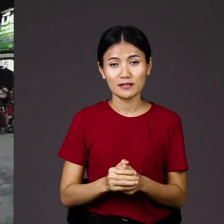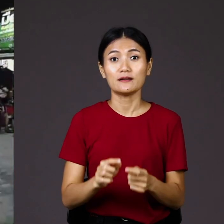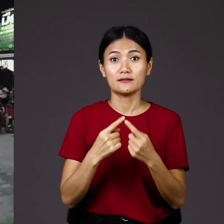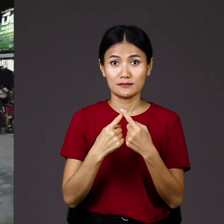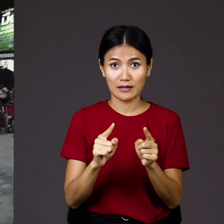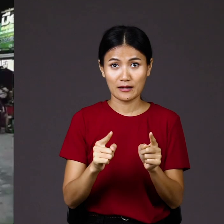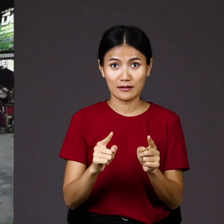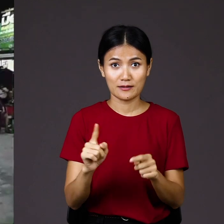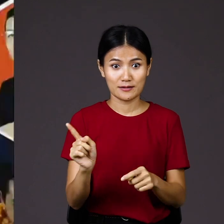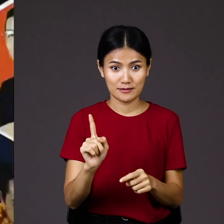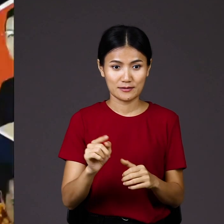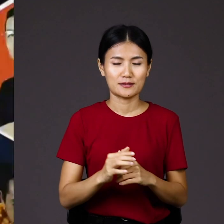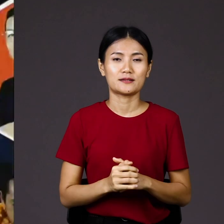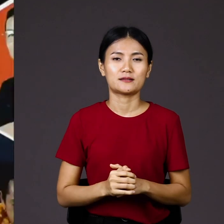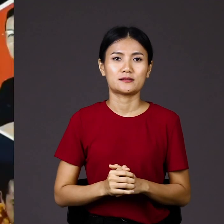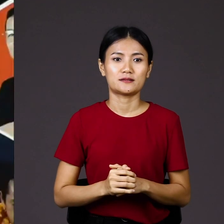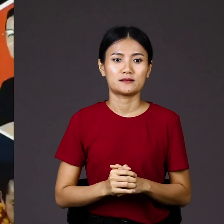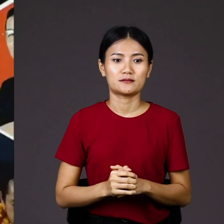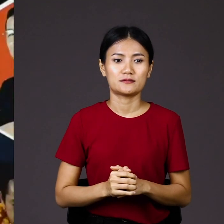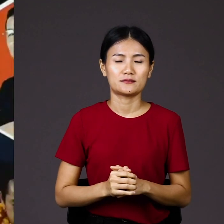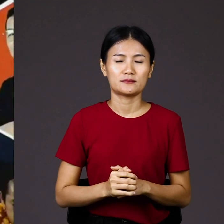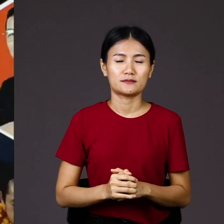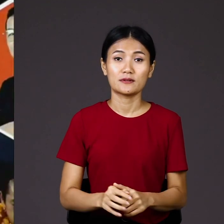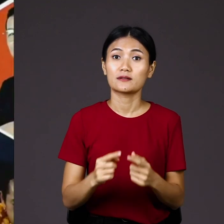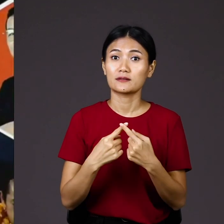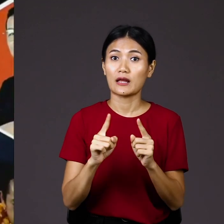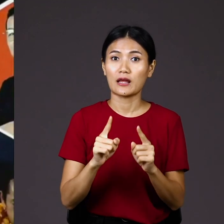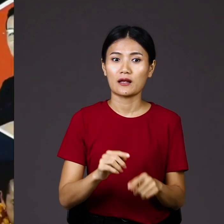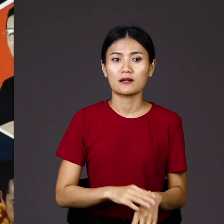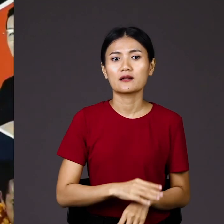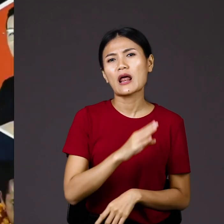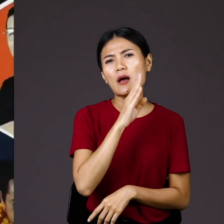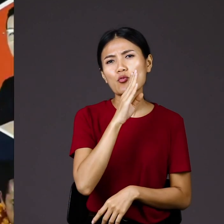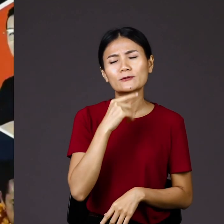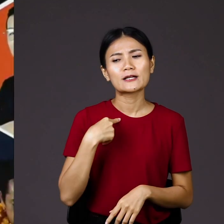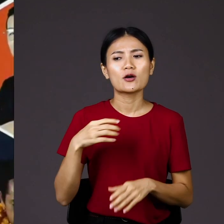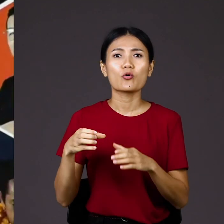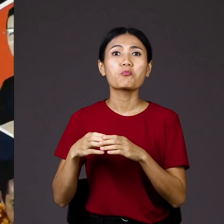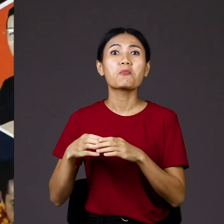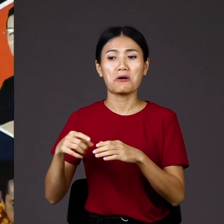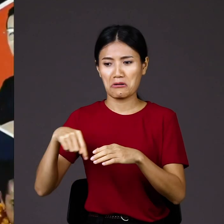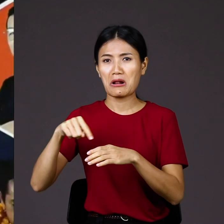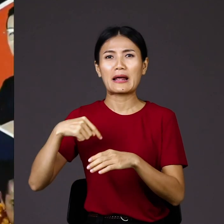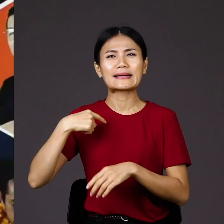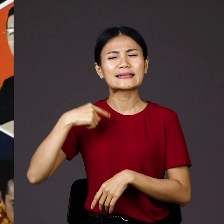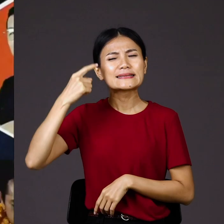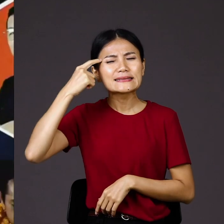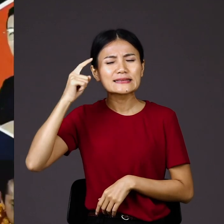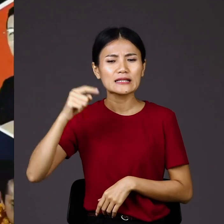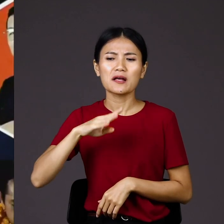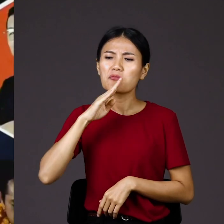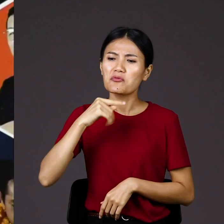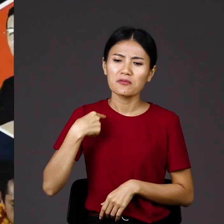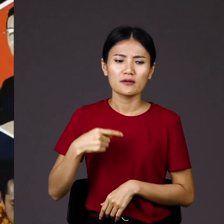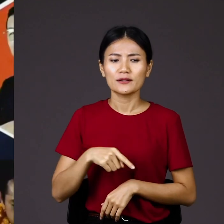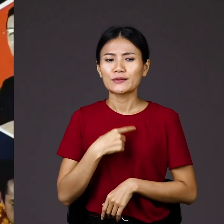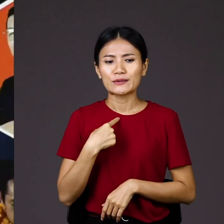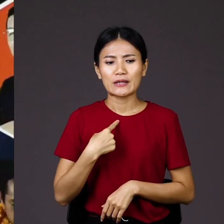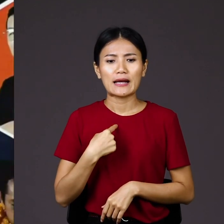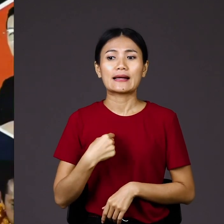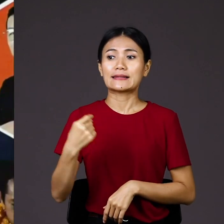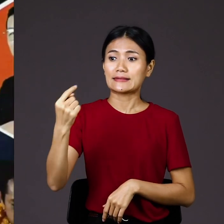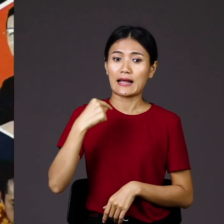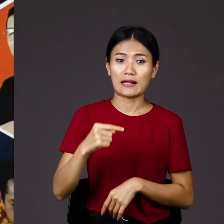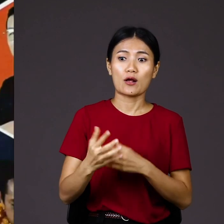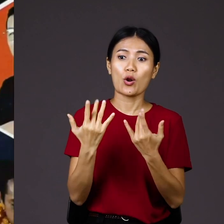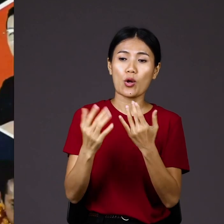แต่พี่น้องครับเราคิดว่าถ้าเราแยกย้ายกลับไปทำงานไปทำธุรกิจไปเป็นอาจารย์เหมือนเดิม